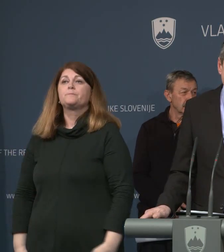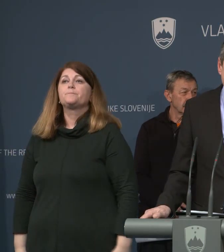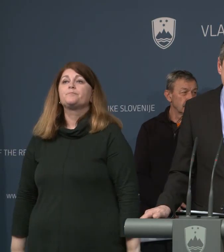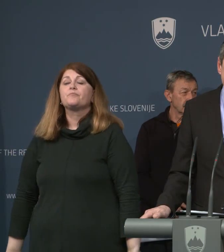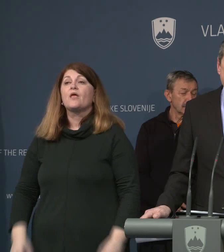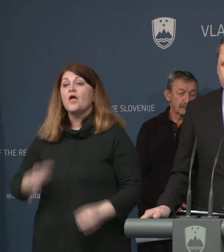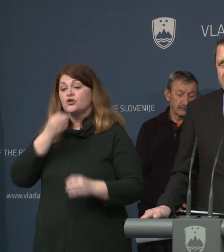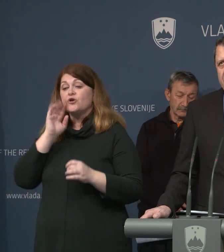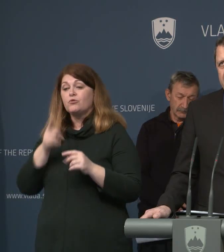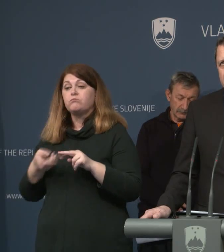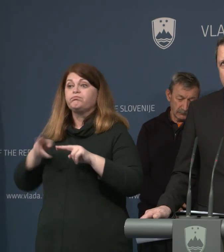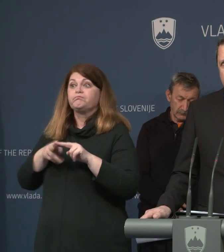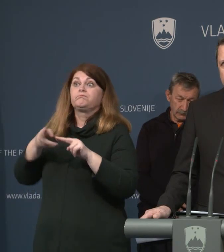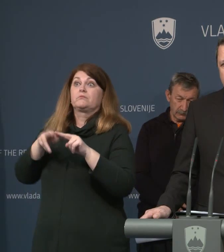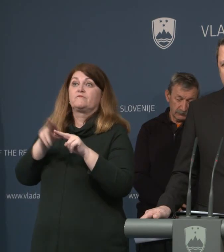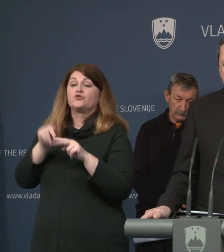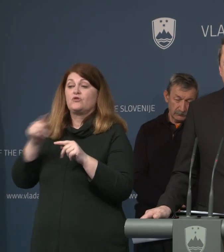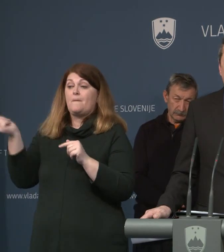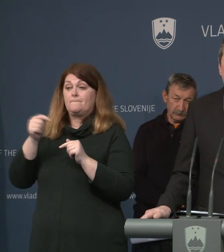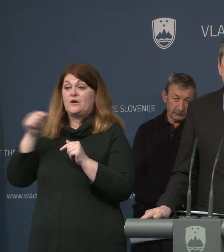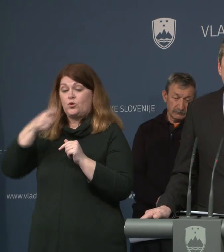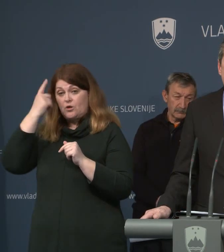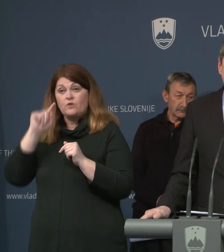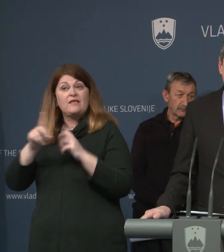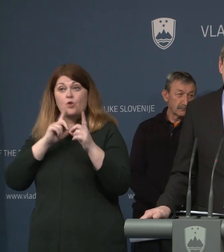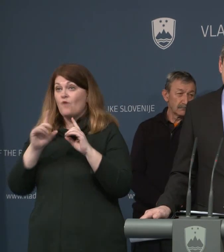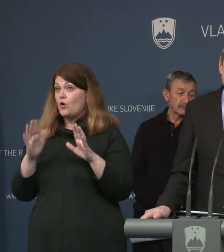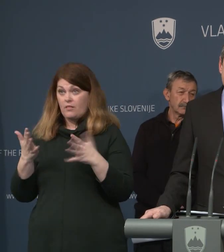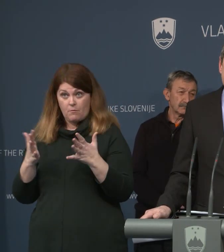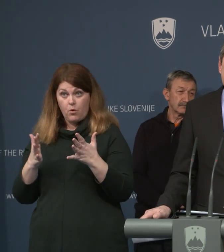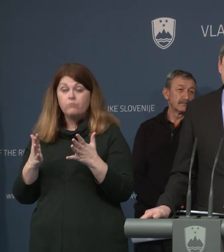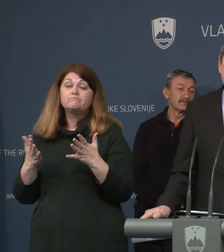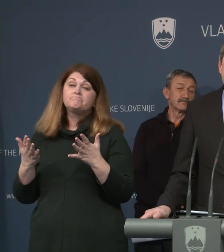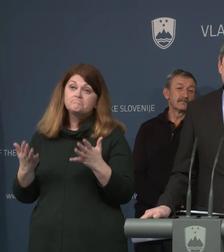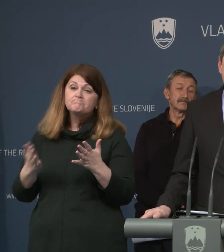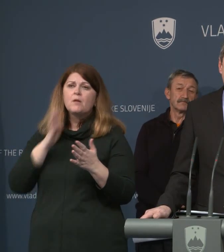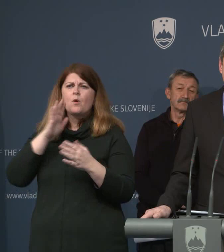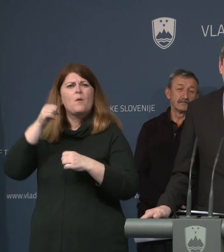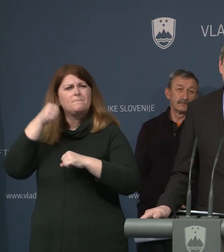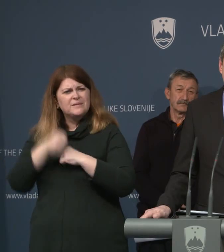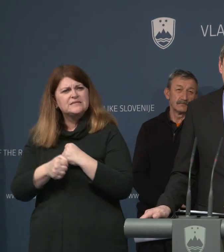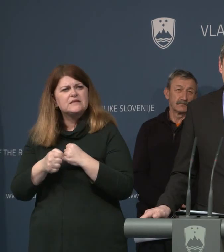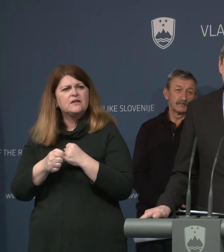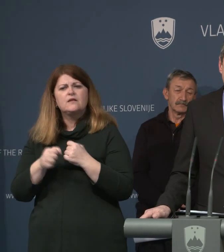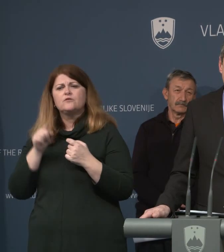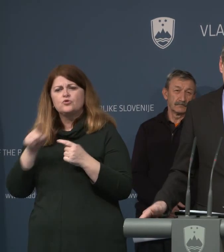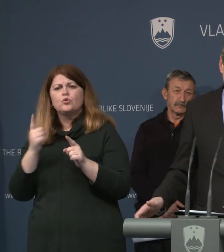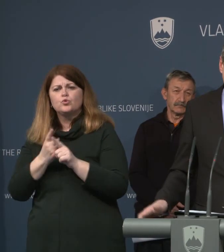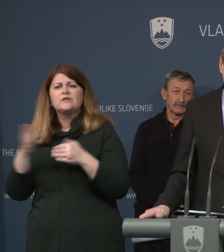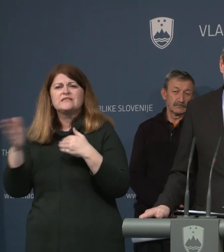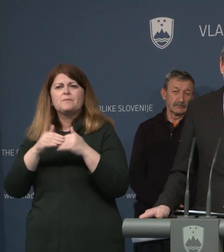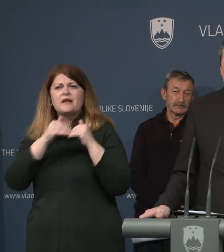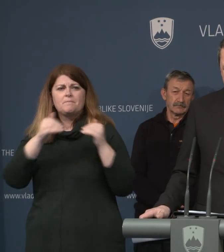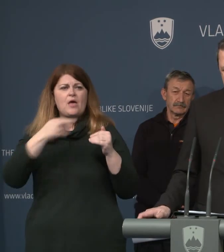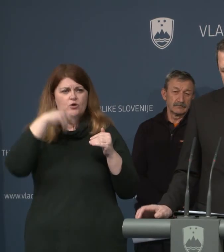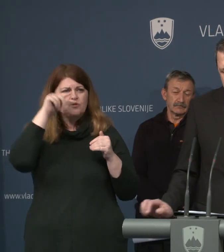bo stopnjevalo, ta prihod teh ljudi in dogovora ne bo, bomo pa seveda prisiljeni zapreti potem tudi mejo z